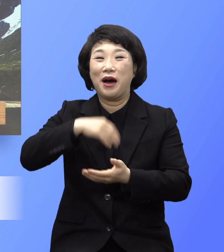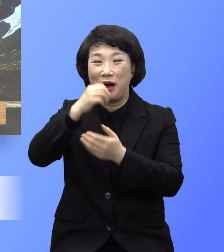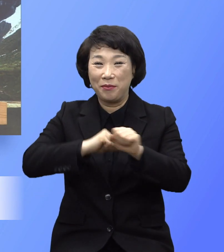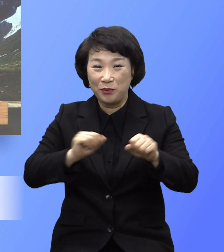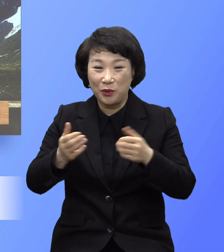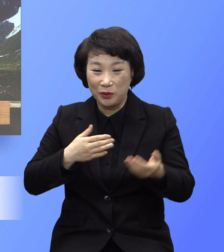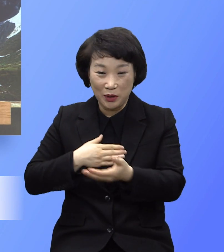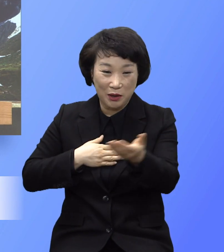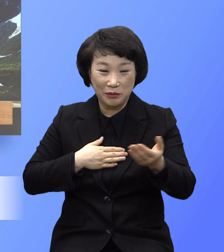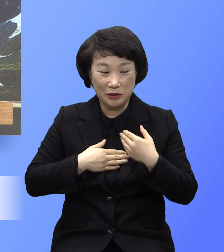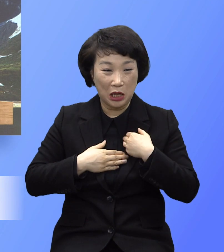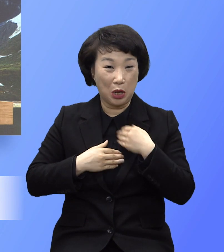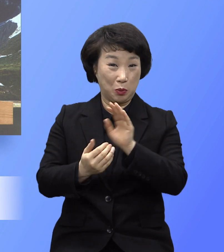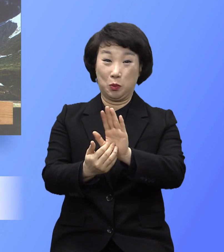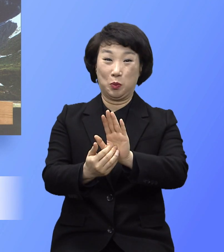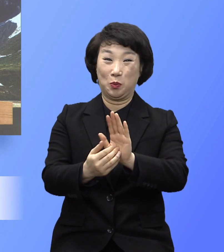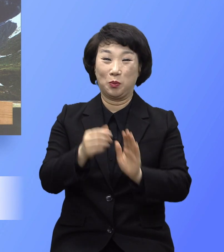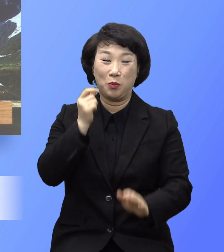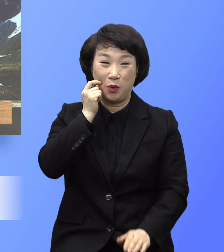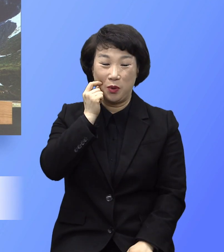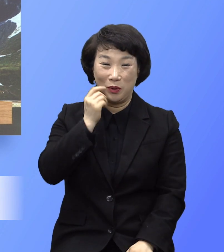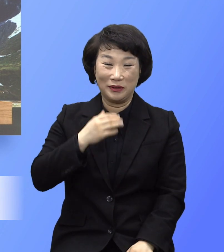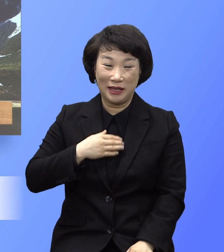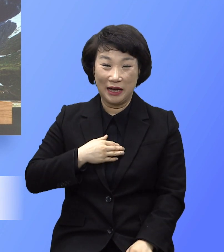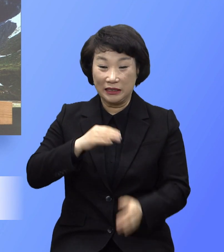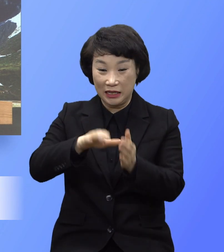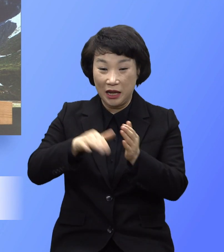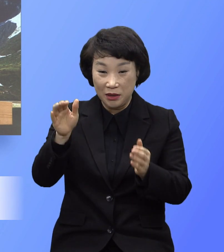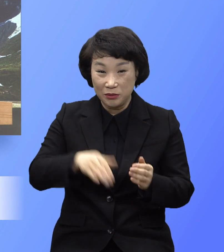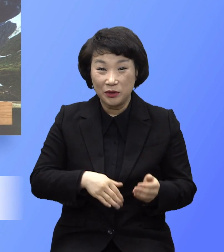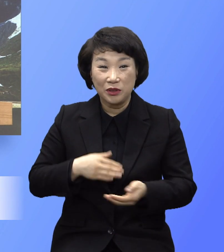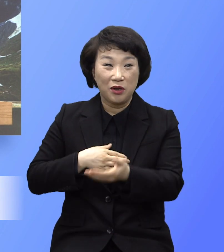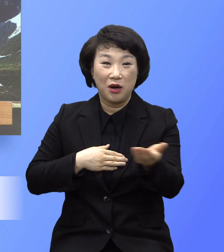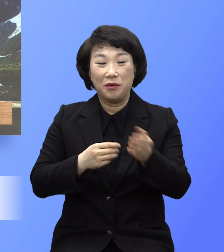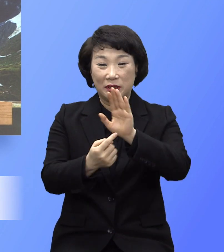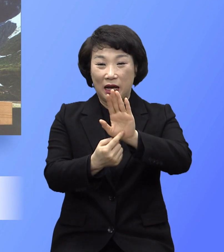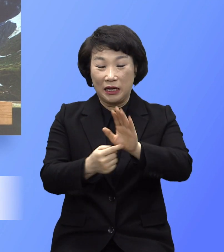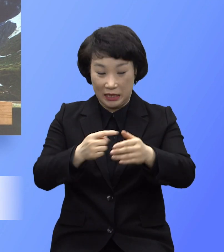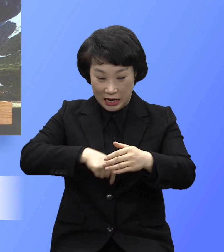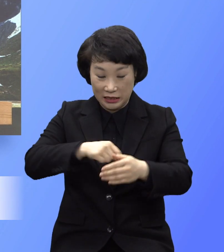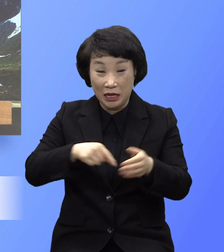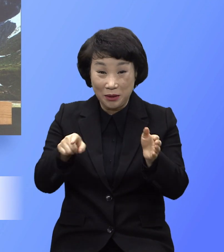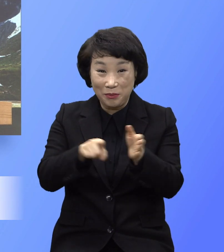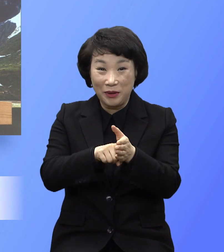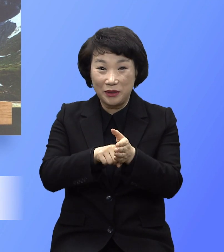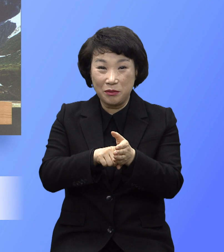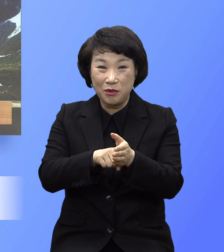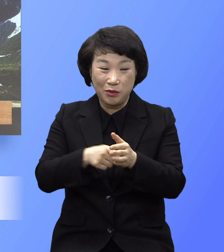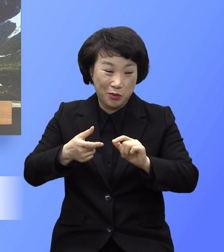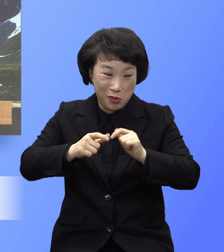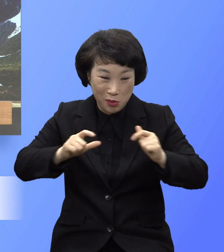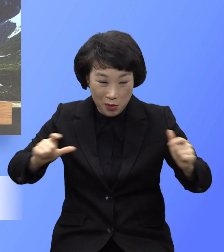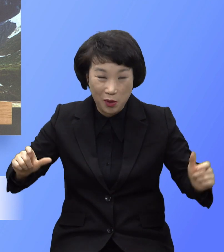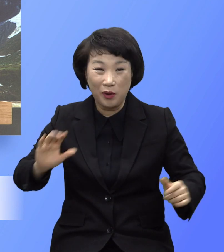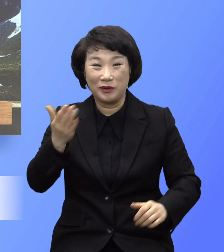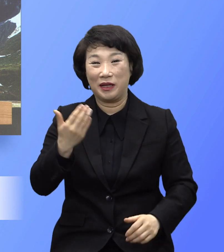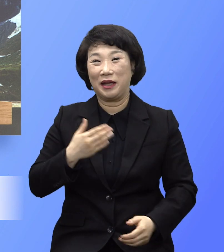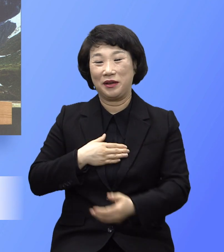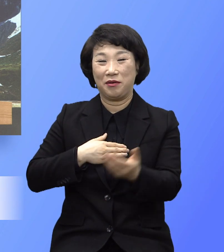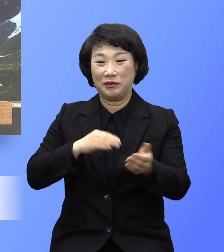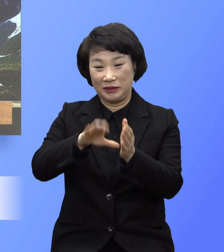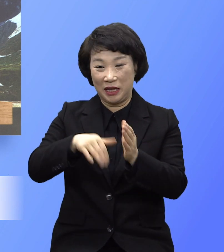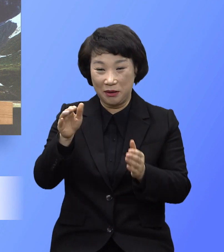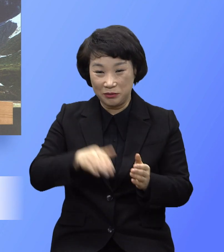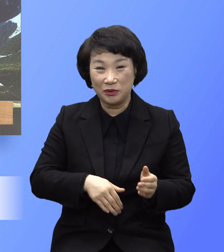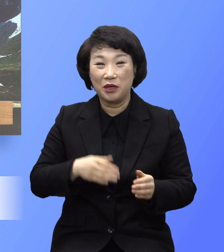감동은 내가 거역할 수 없으며 그때부터 나타나는 내 속에 있는 믿음은 왕성해지며